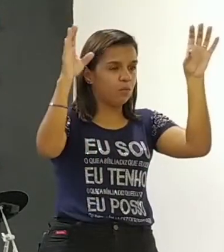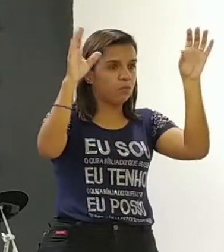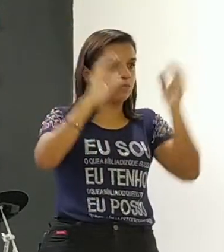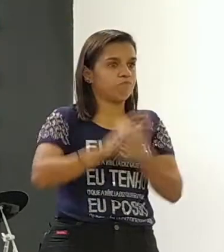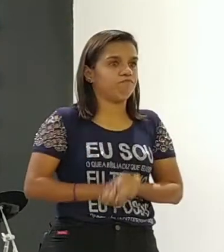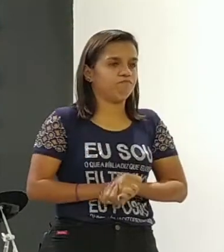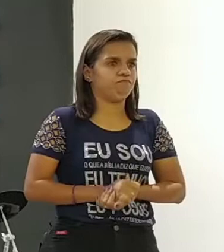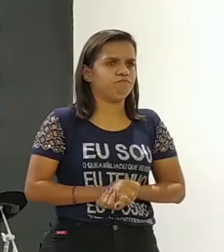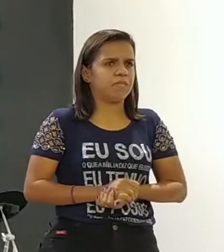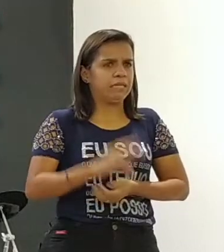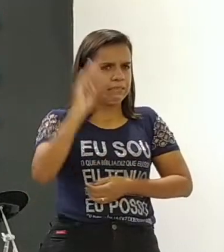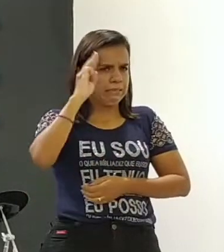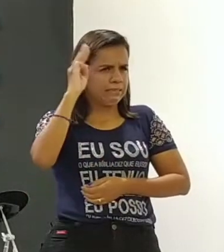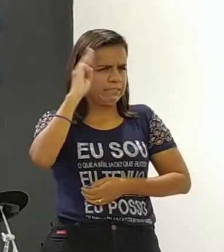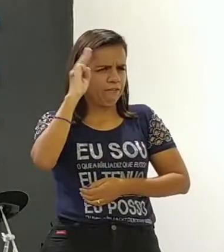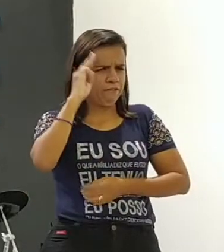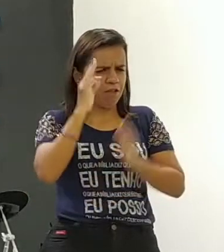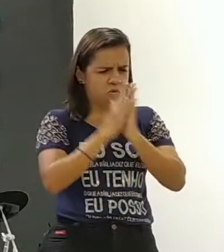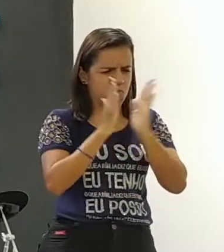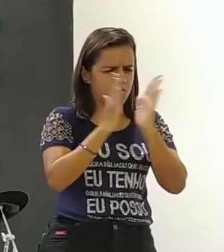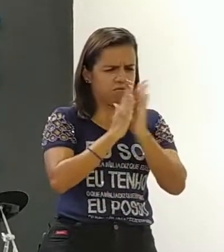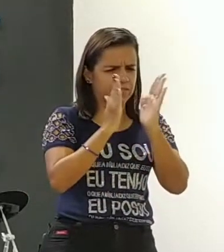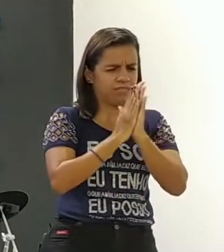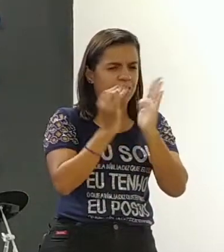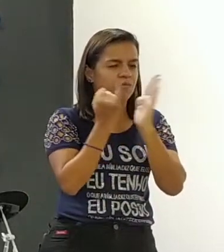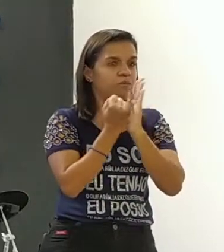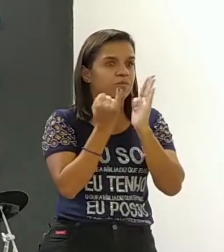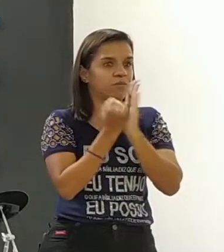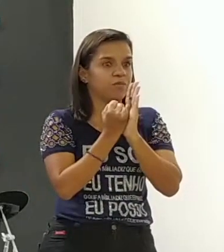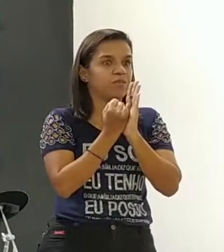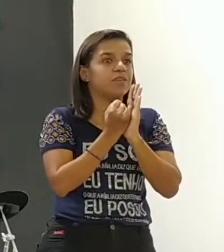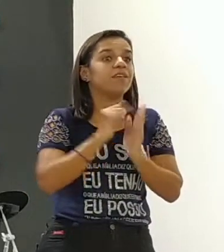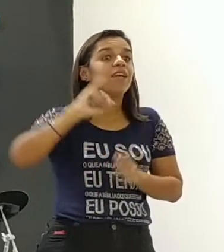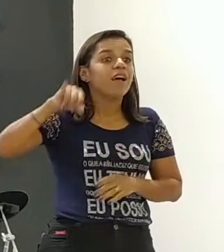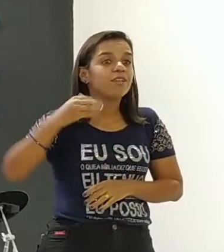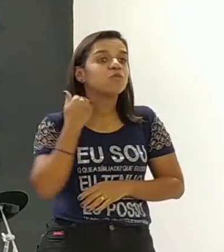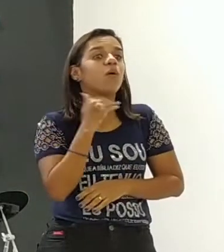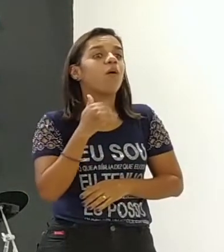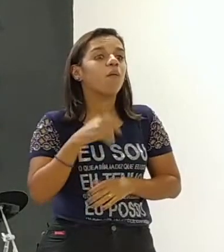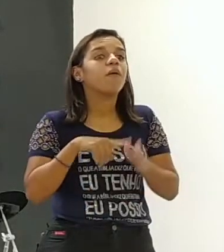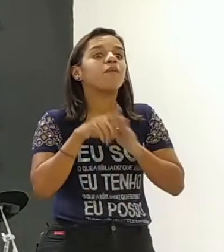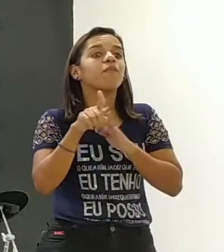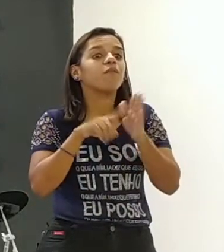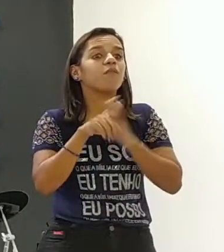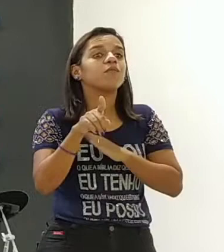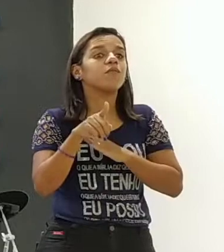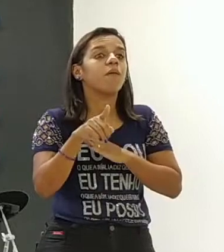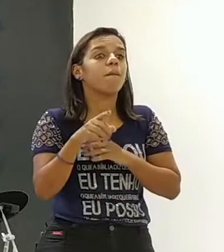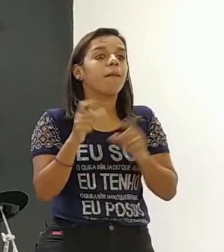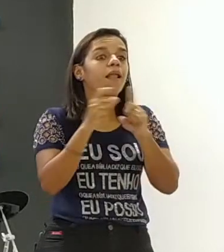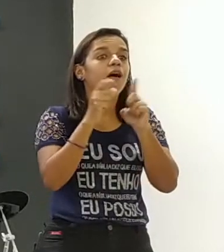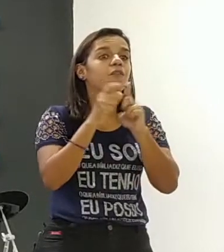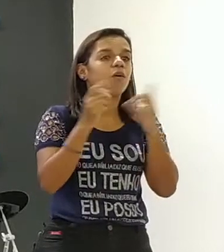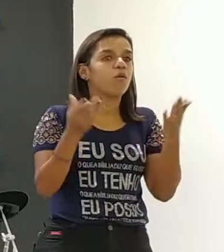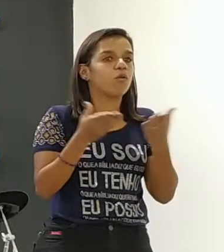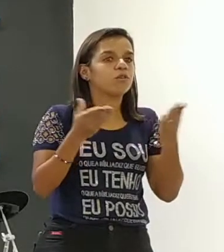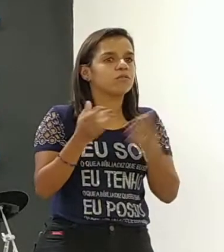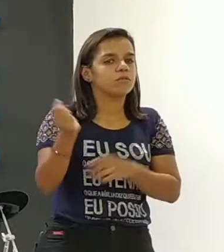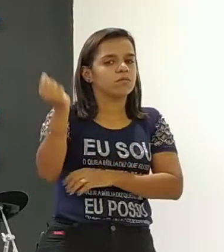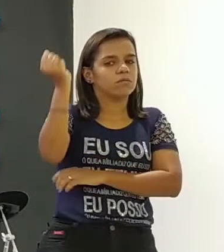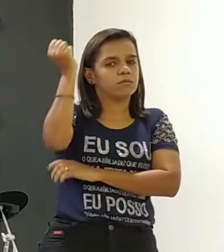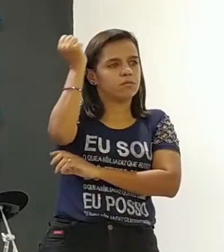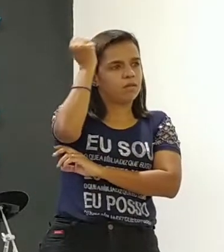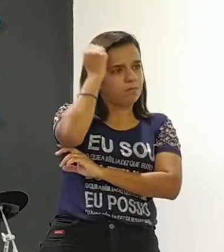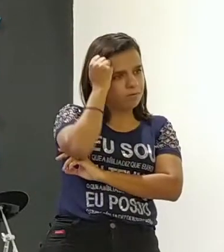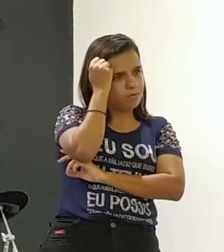consagração maravilhosa, pegando fogo. E aí, João, palavra de hoje, qual vai ser? Arrependei-vos, pois é chegado o reino dos